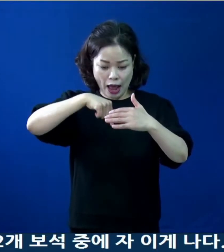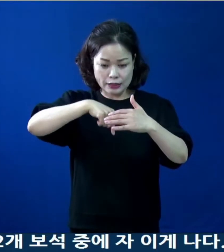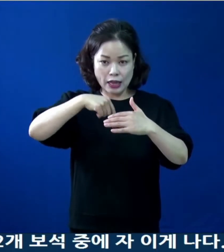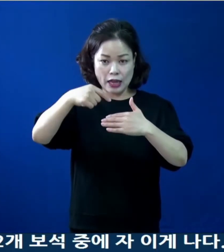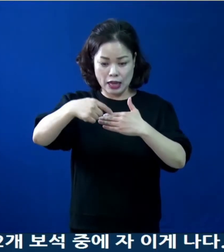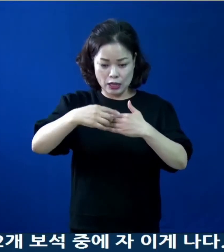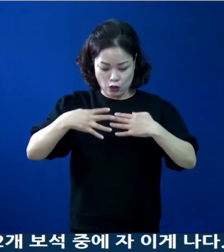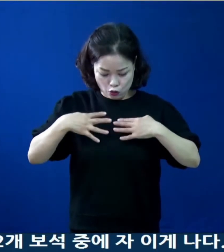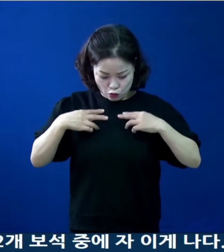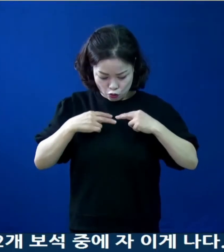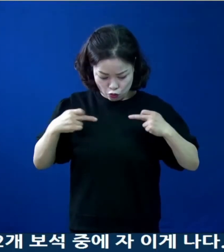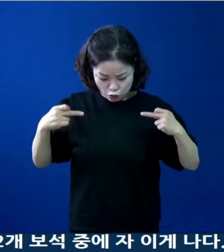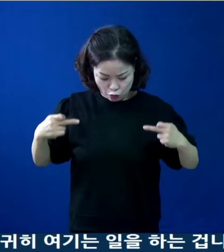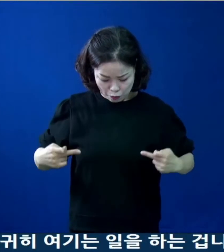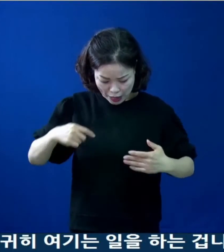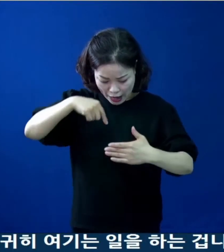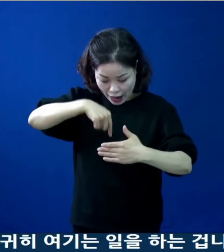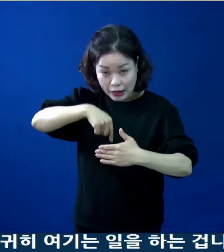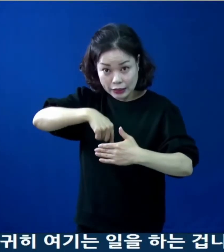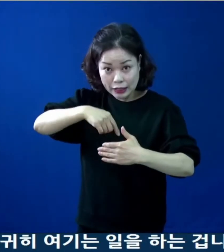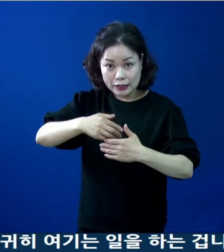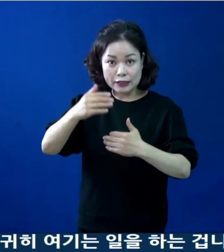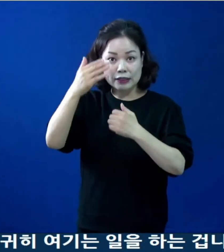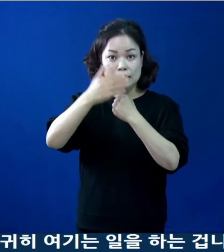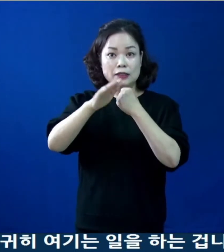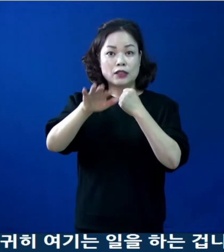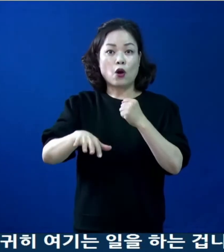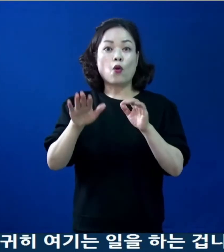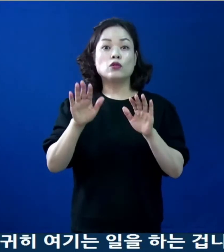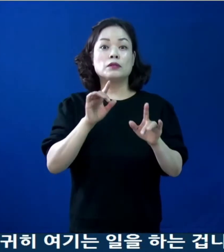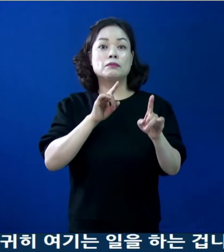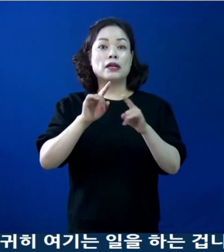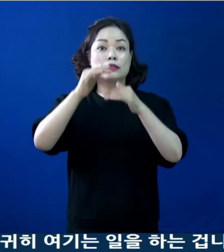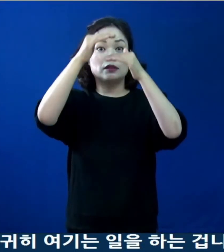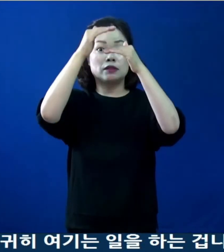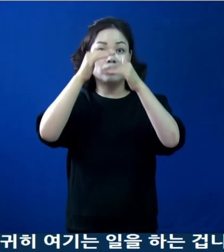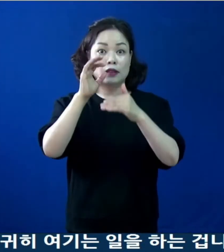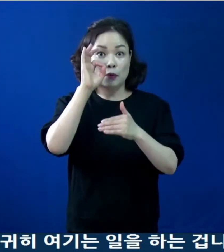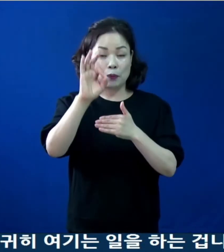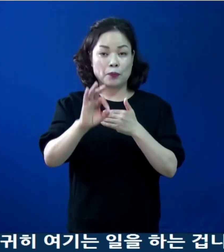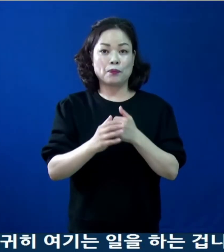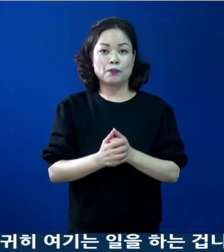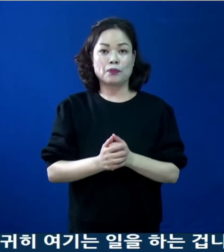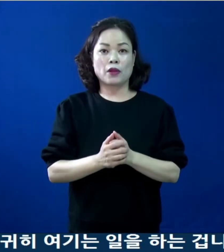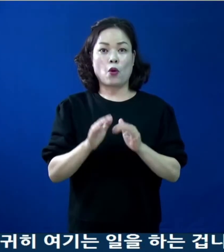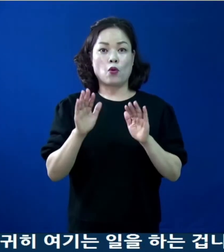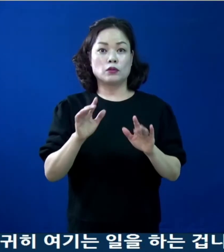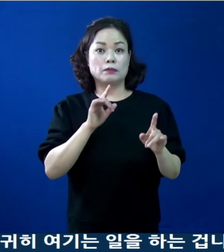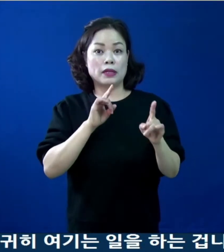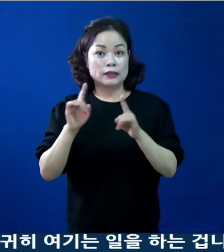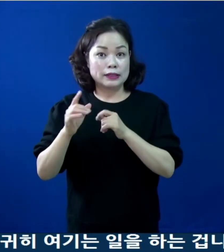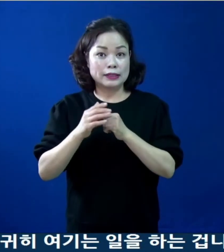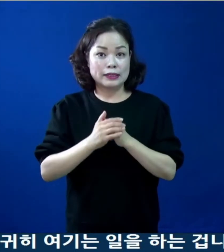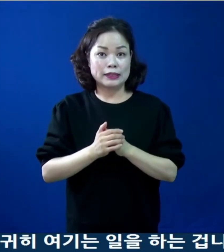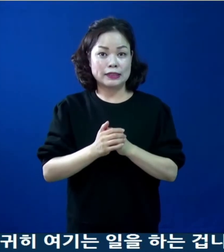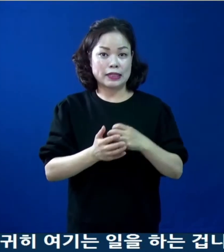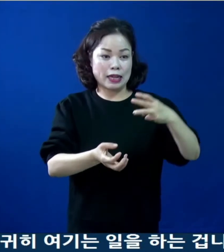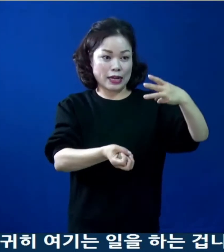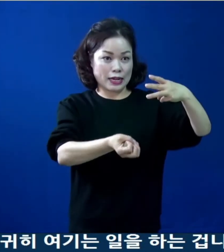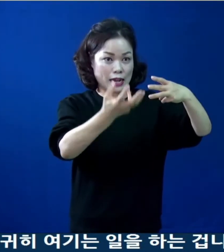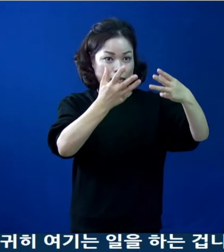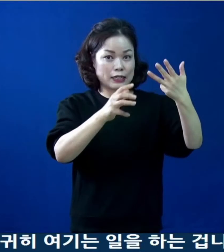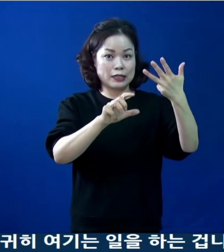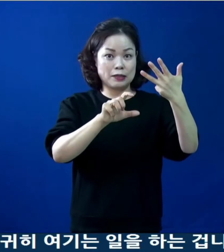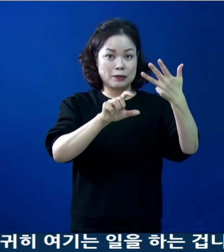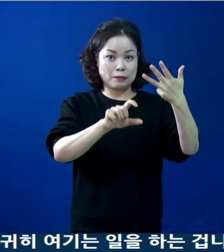안쪽에 있다고 얘기하는 겁니다. 그림 내려주시고요. 오늘 말씀 본문으로 와보시기 바랍니다. 오늘 말씀 본문 레위기